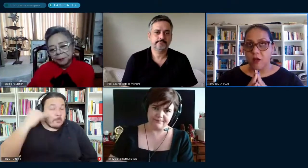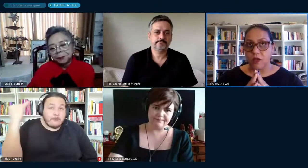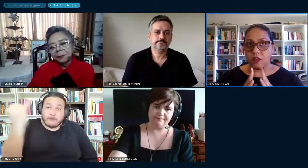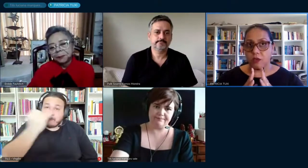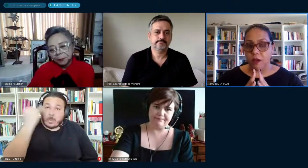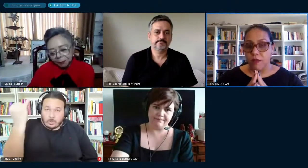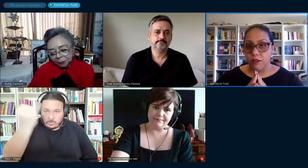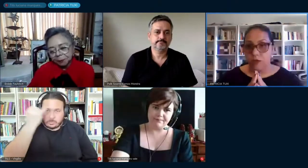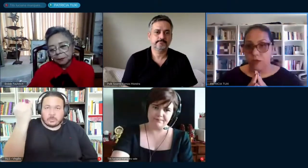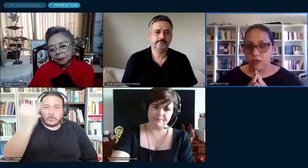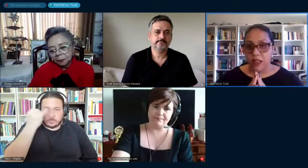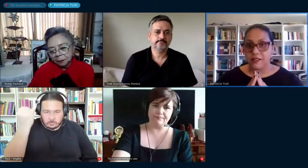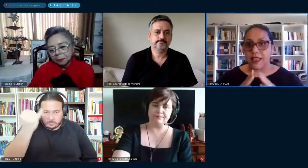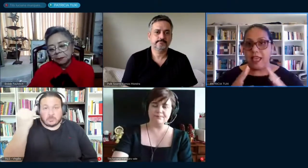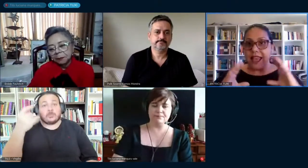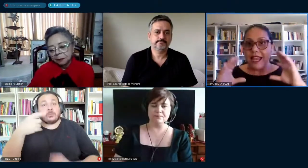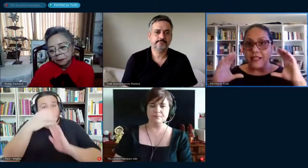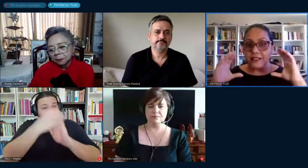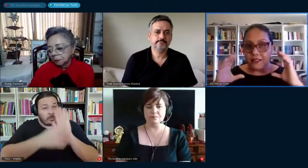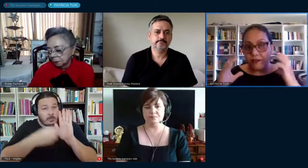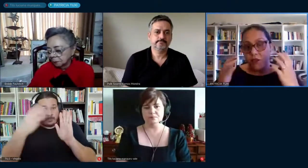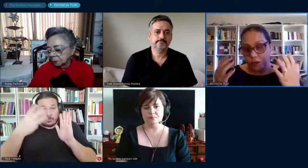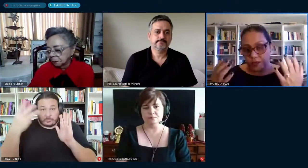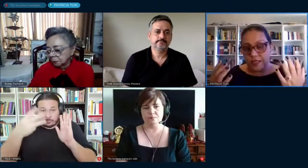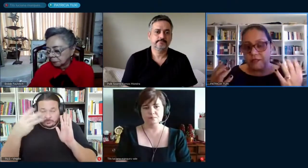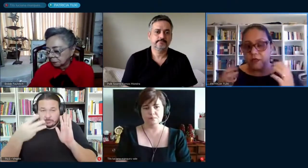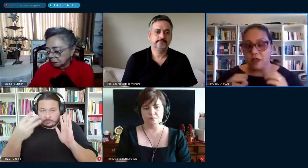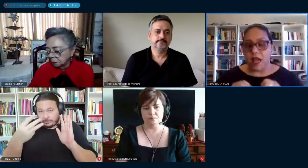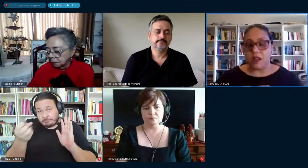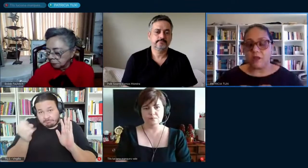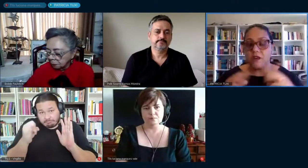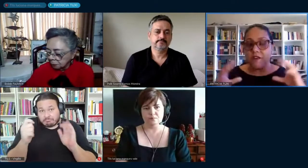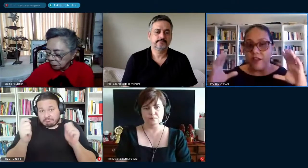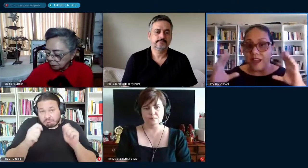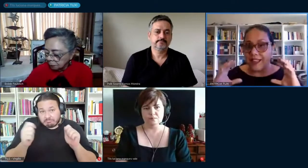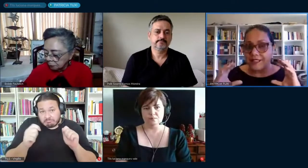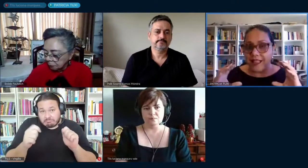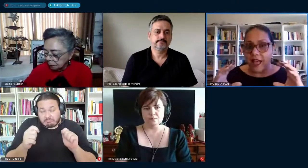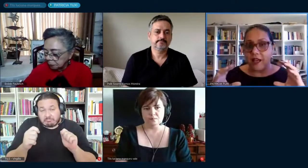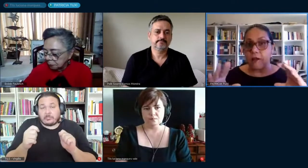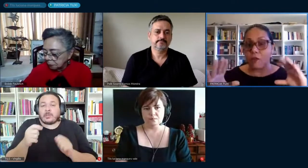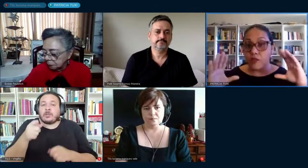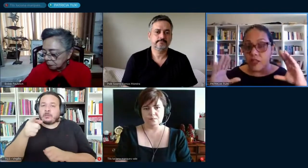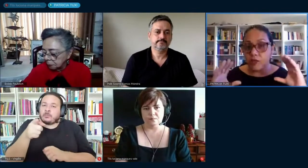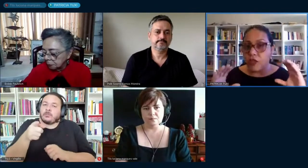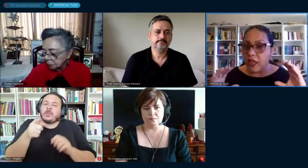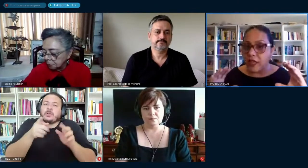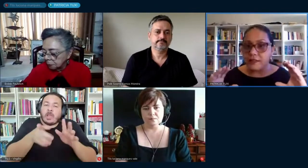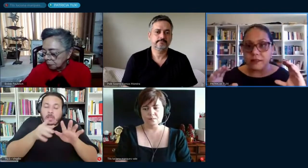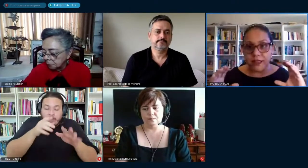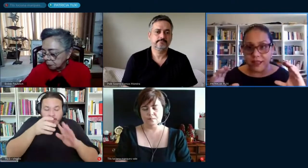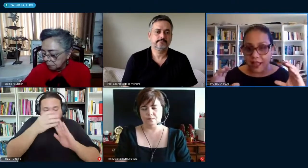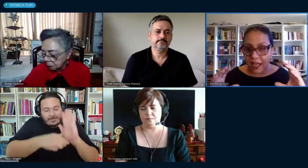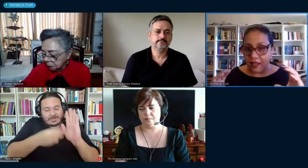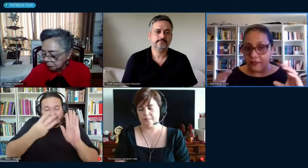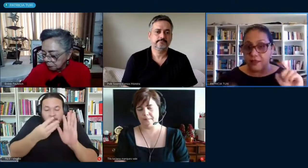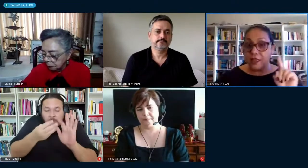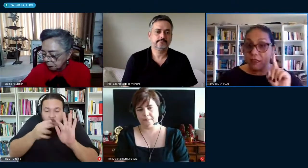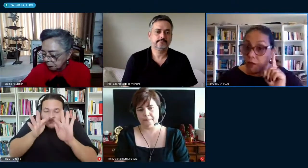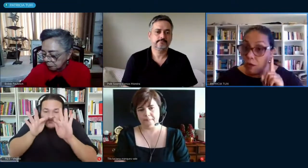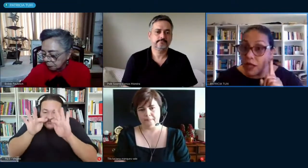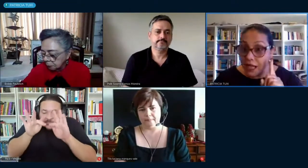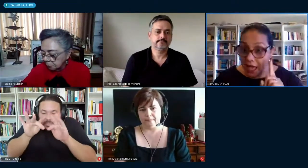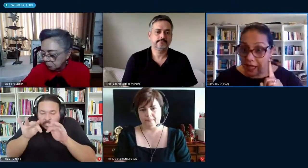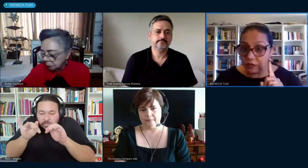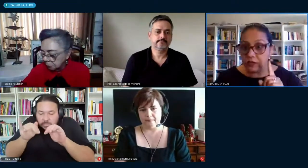Falk, então, que no capítulo 3, se for possível, claro, finalizar mostrando que esses materiais